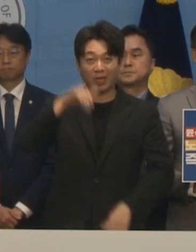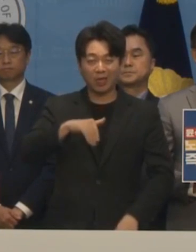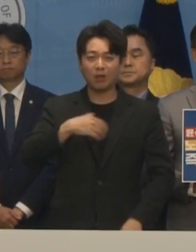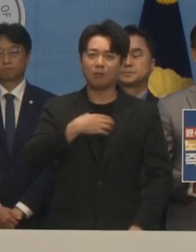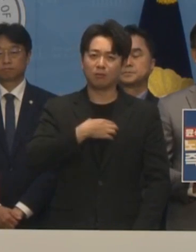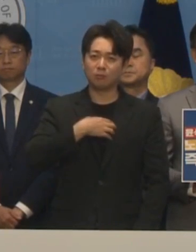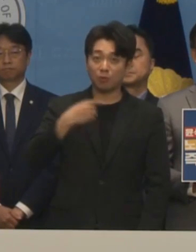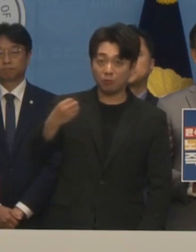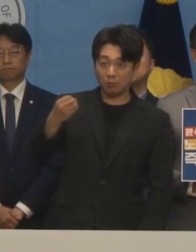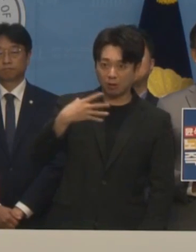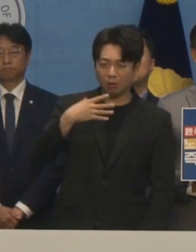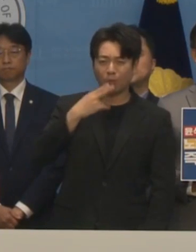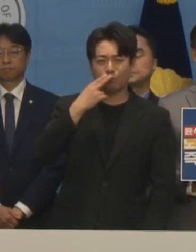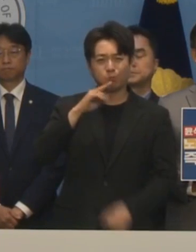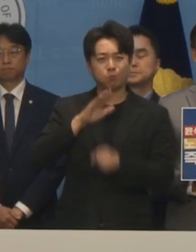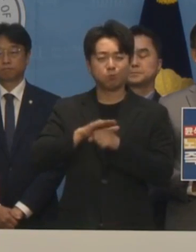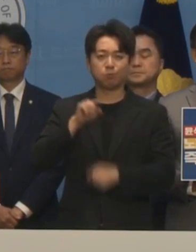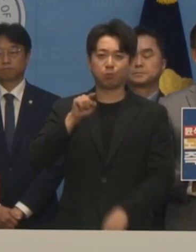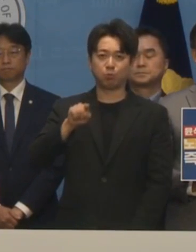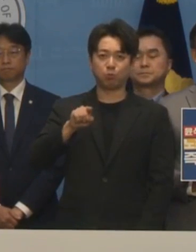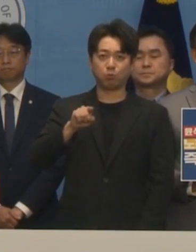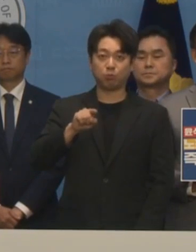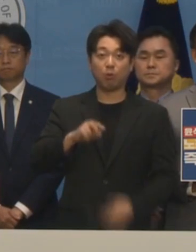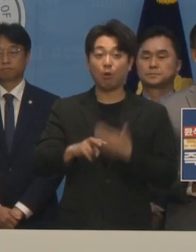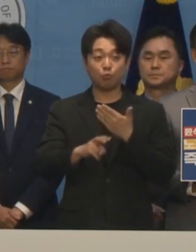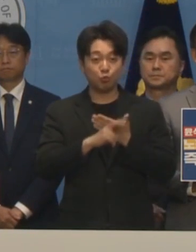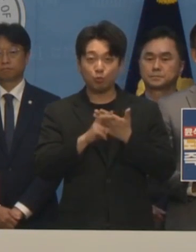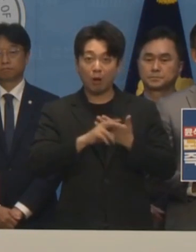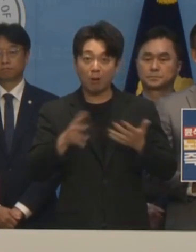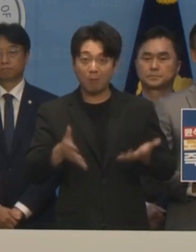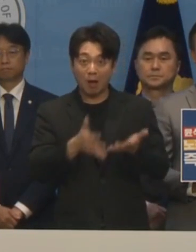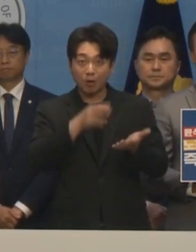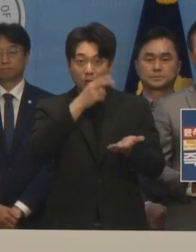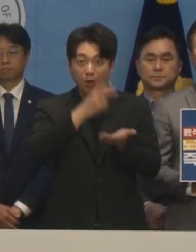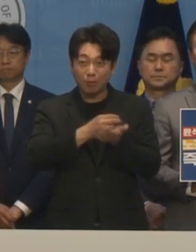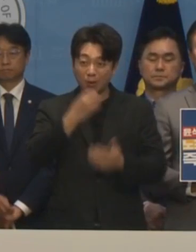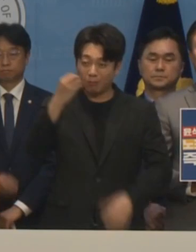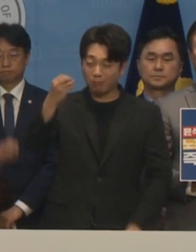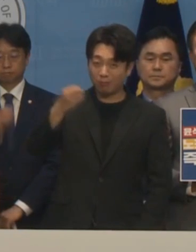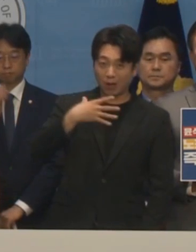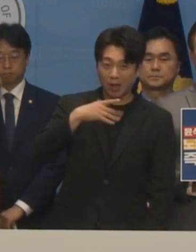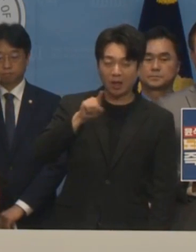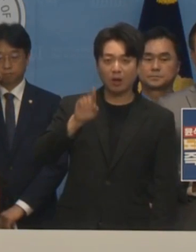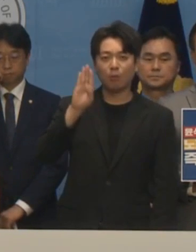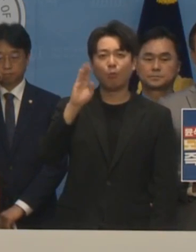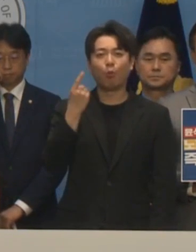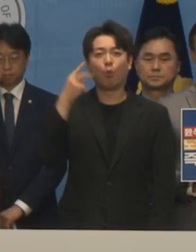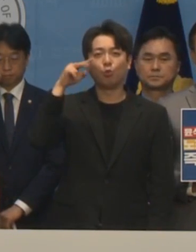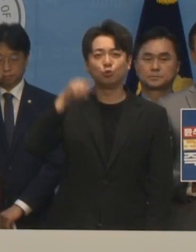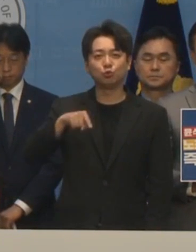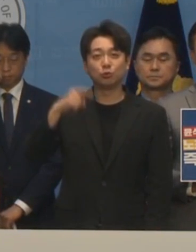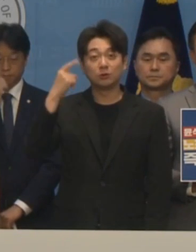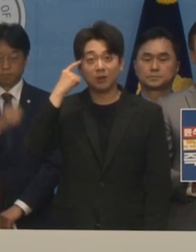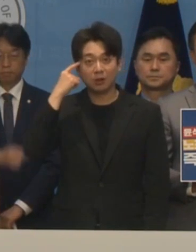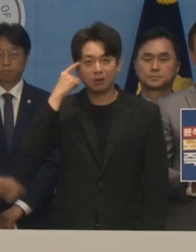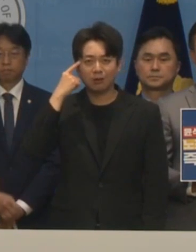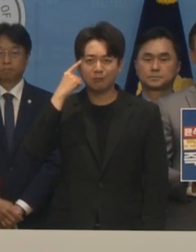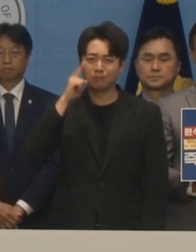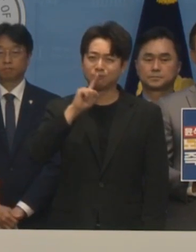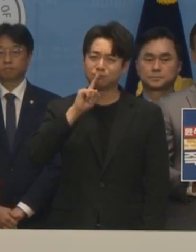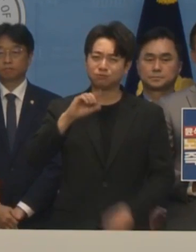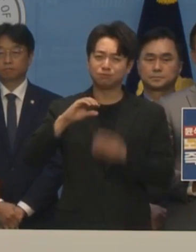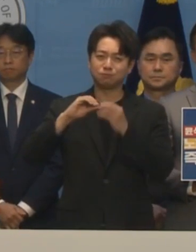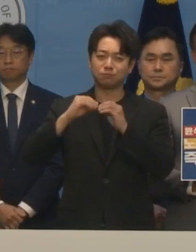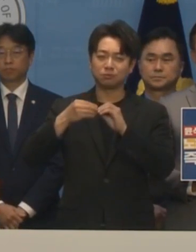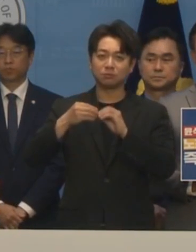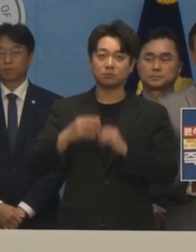위기조장도, 불법 파업을 조장하고 재산권을 침해하는 법이라는 보수 언론의 주장도, 노조법 2,